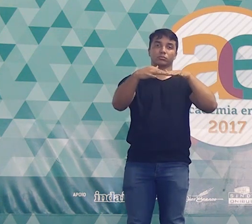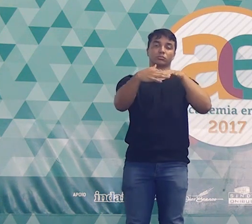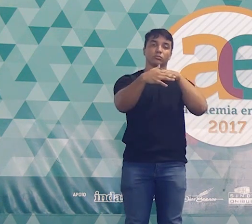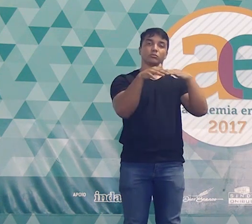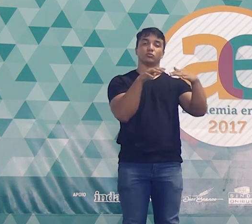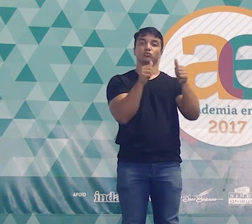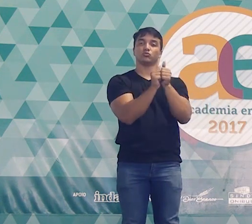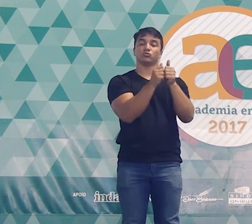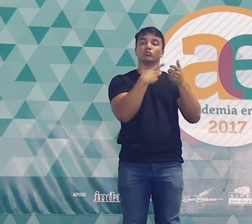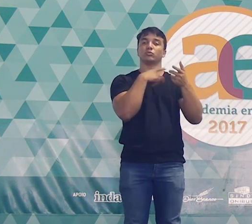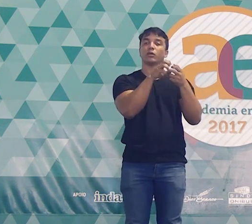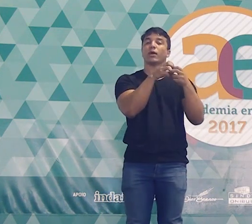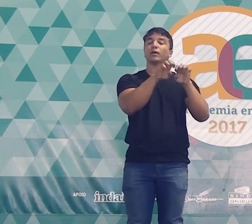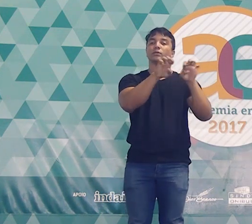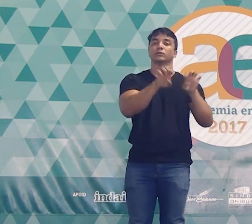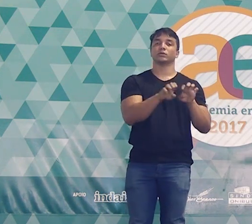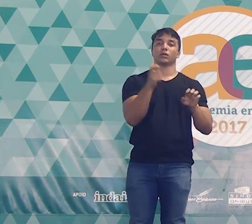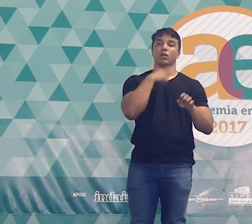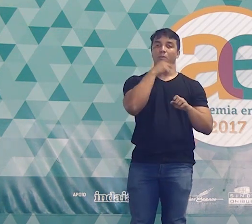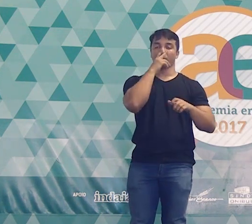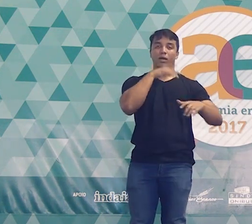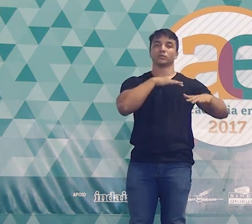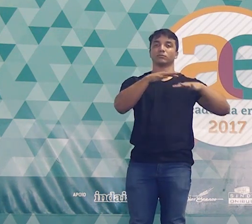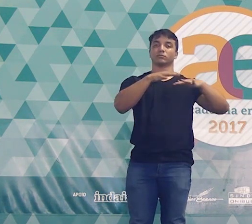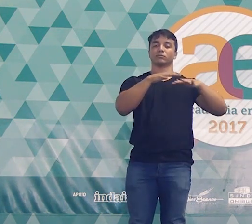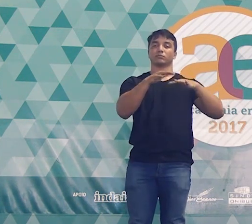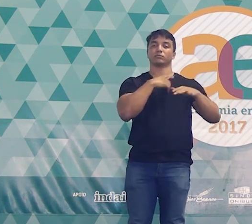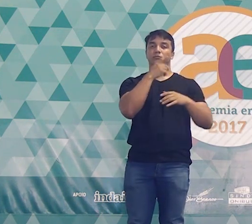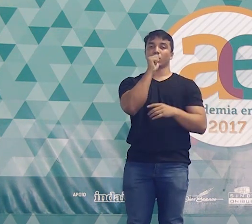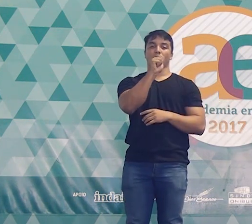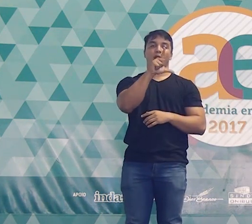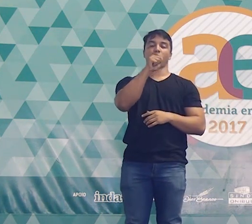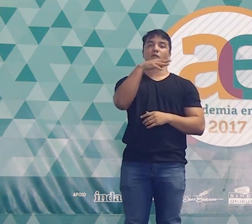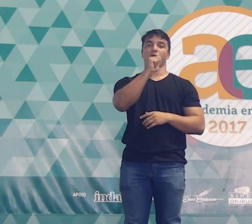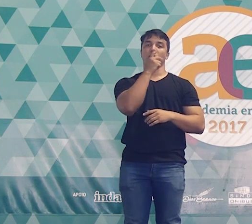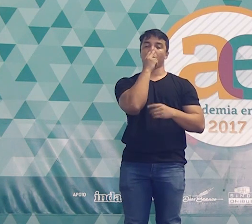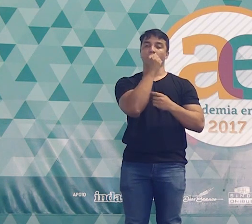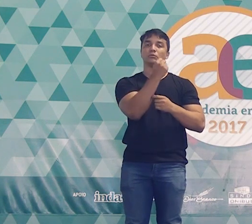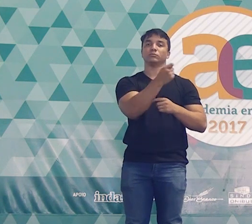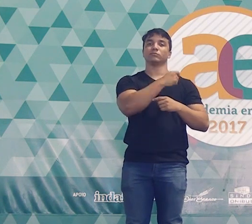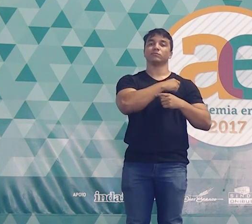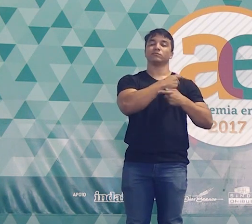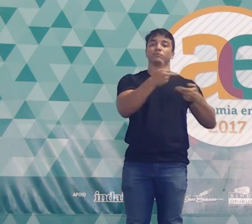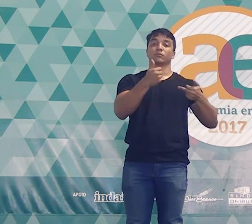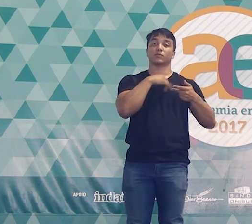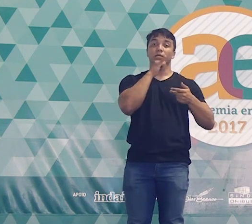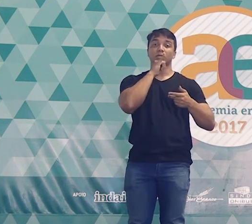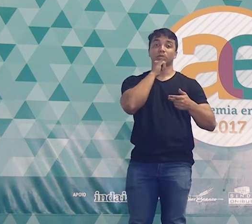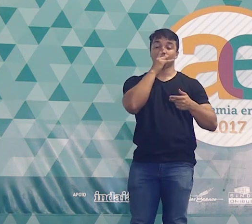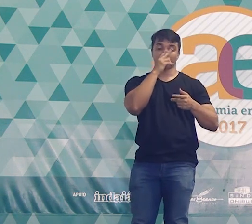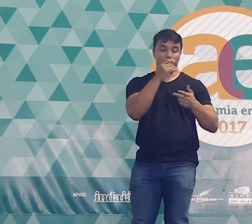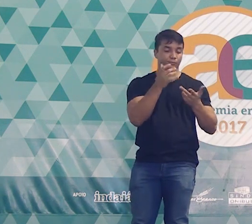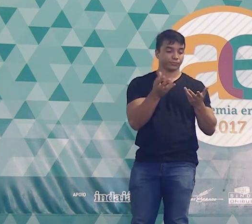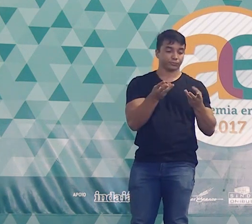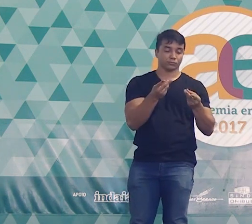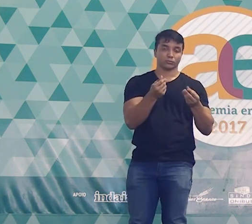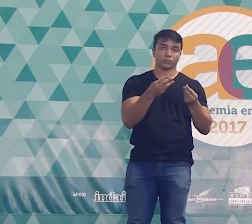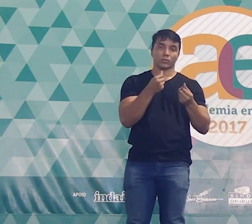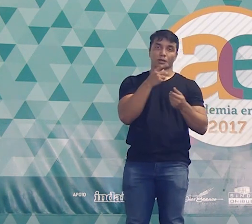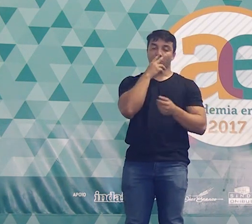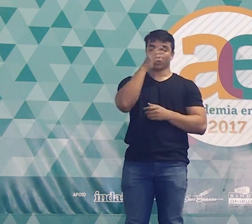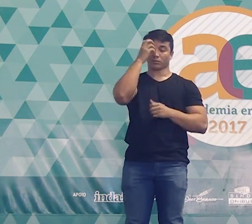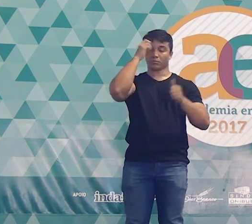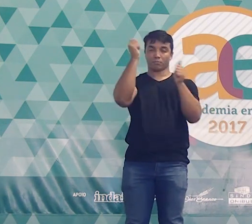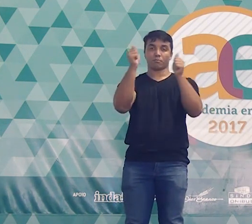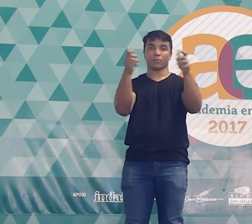sistema esquelético, formando alavancas. O sistema de alavanca permite. Se você tivesse, por exemplo, um poder